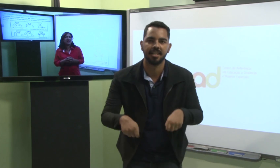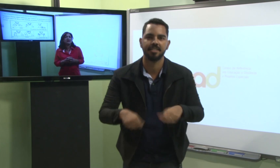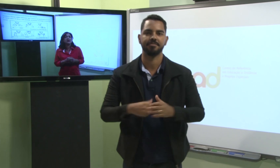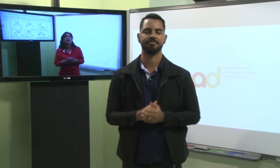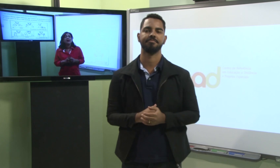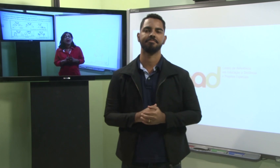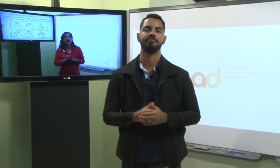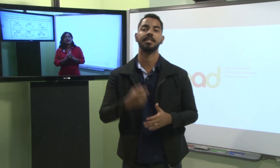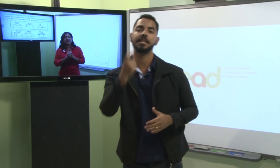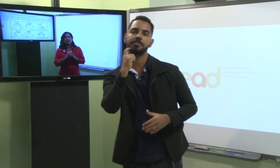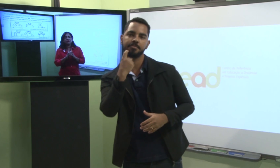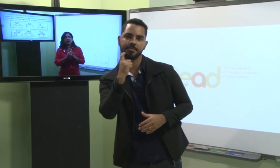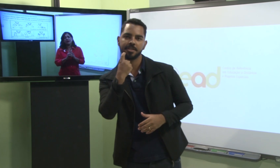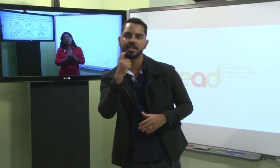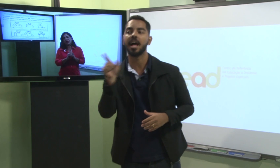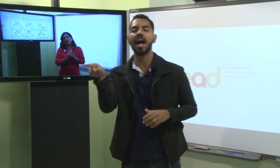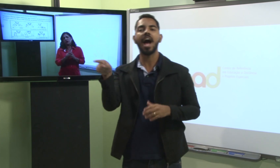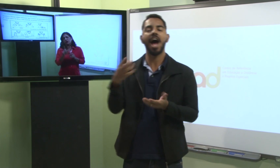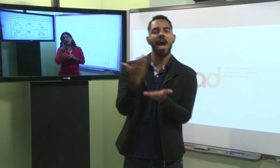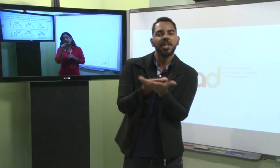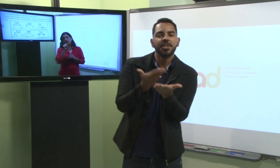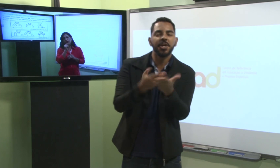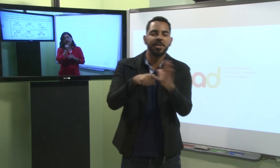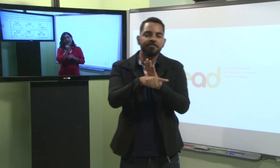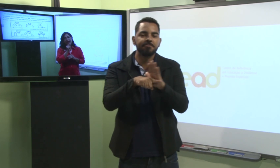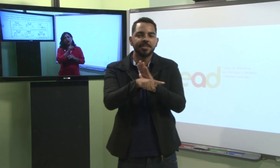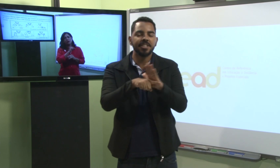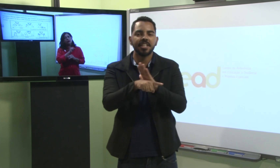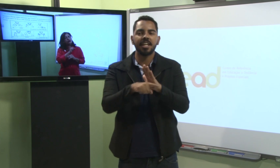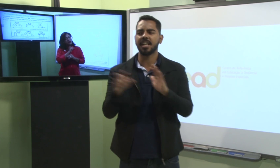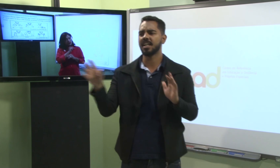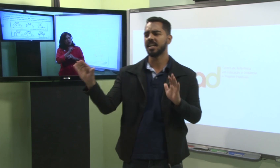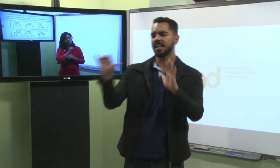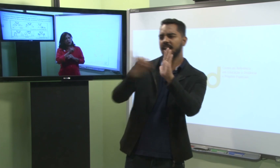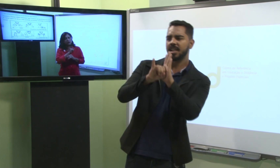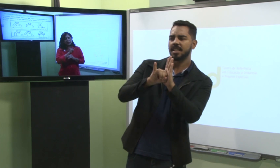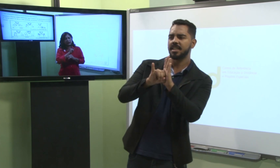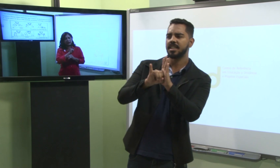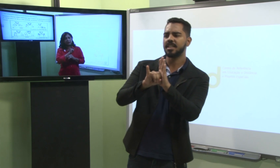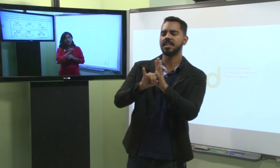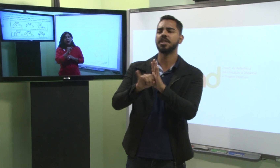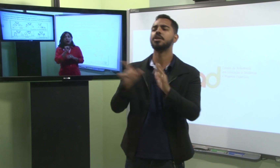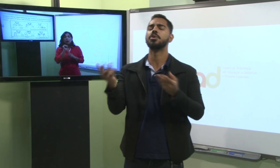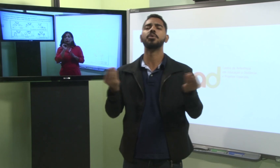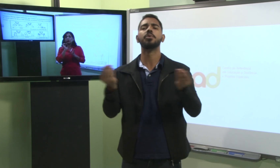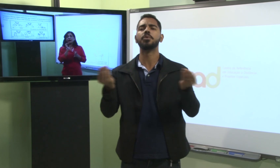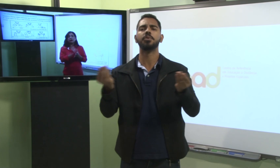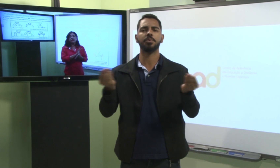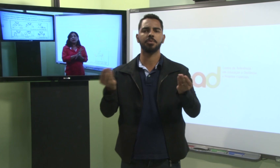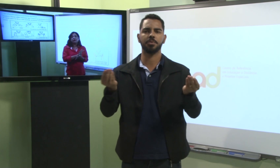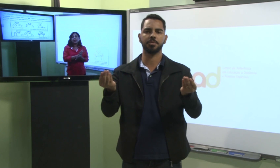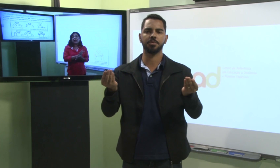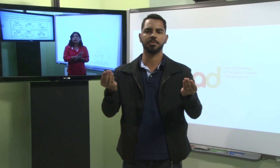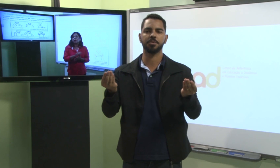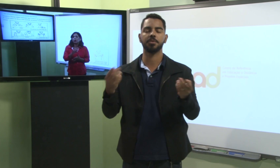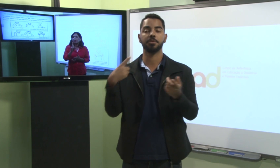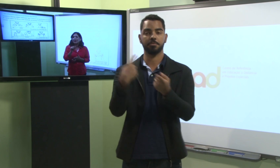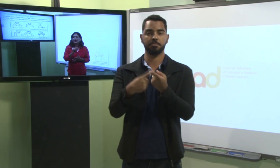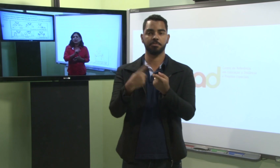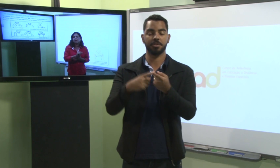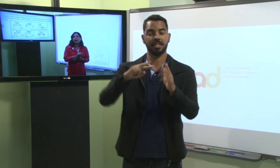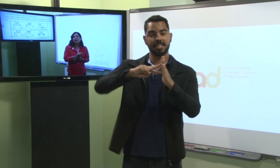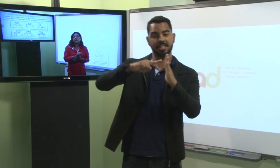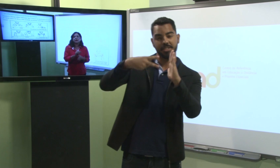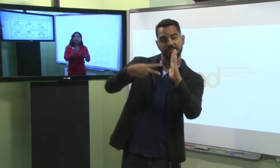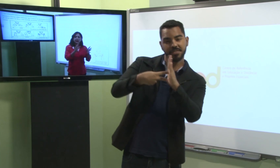clarear ainda acerca dos classificadores quanto à iconicidade de muitos deles, pois o seu significado tem